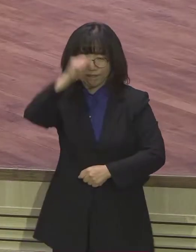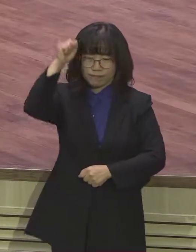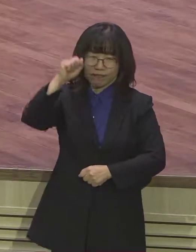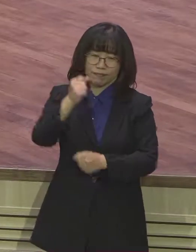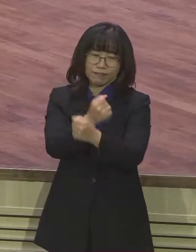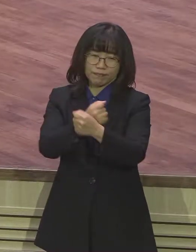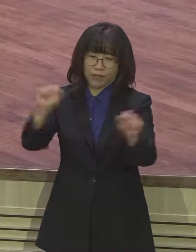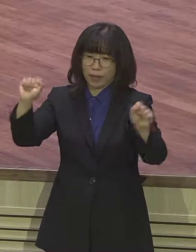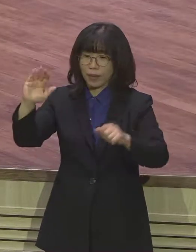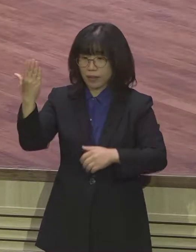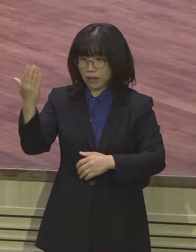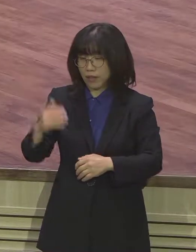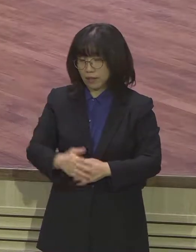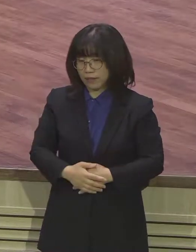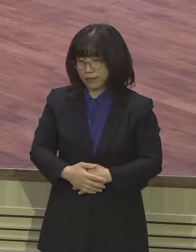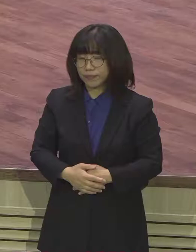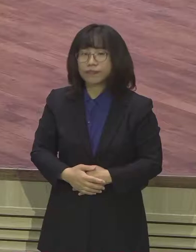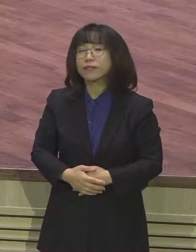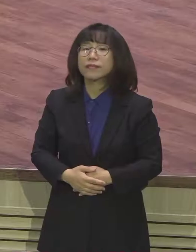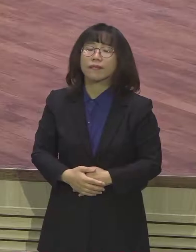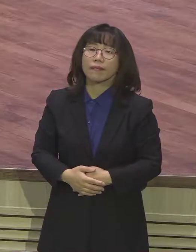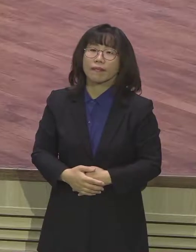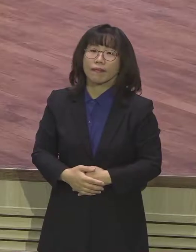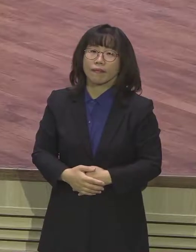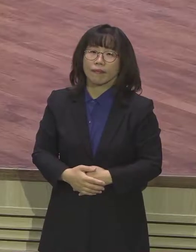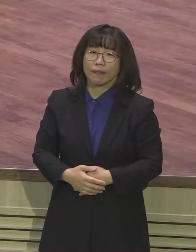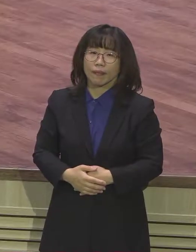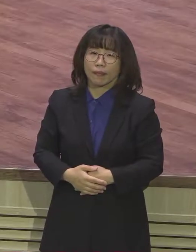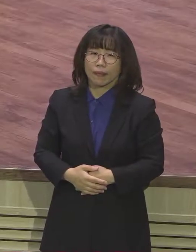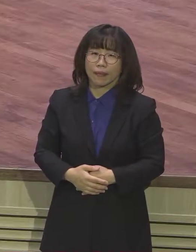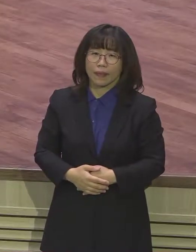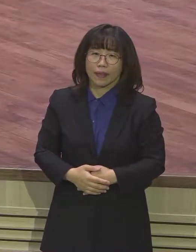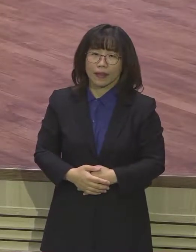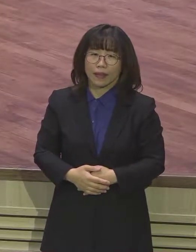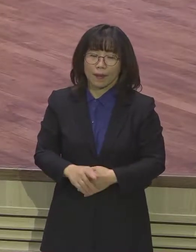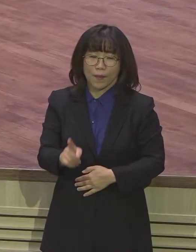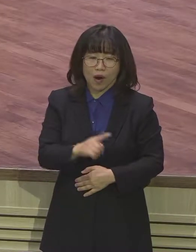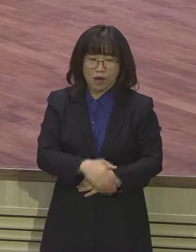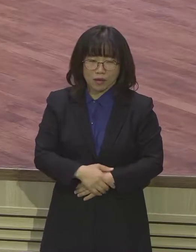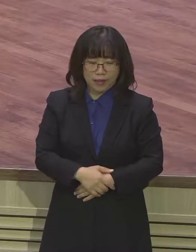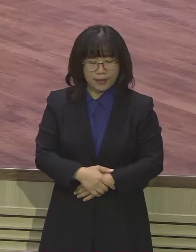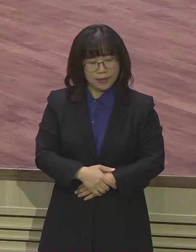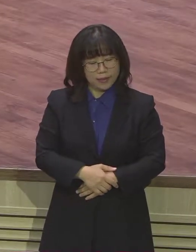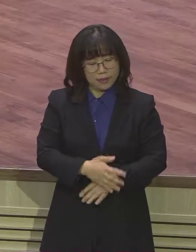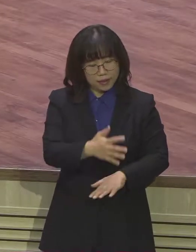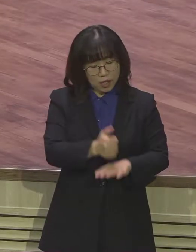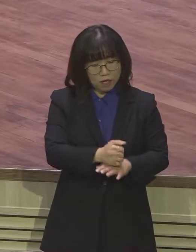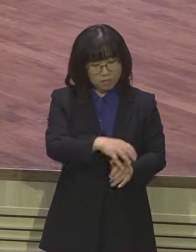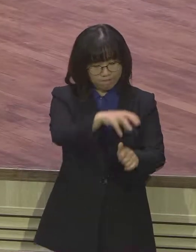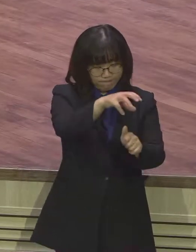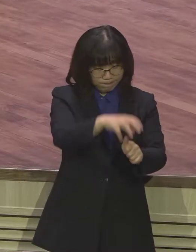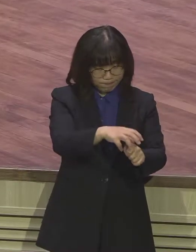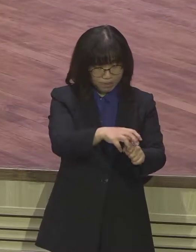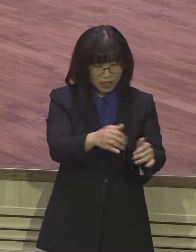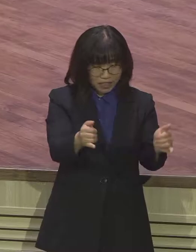영혼의 식품 숨은 승리의 공신이라고 써있더라고요 화나더라고요